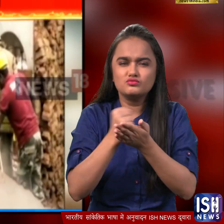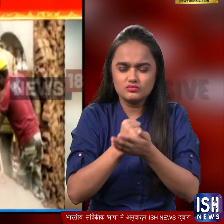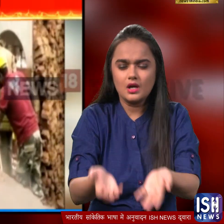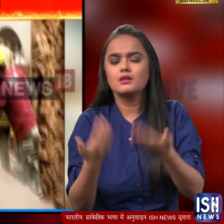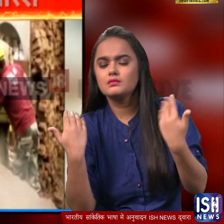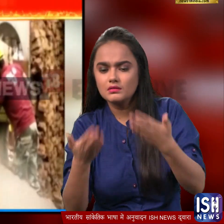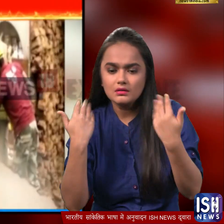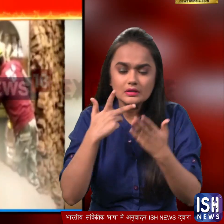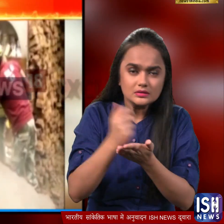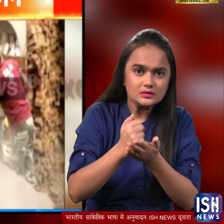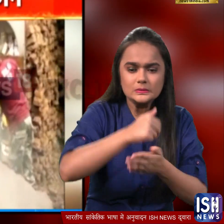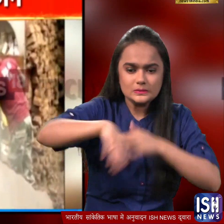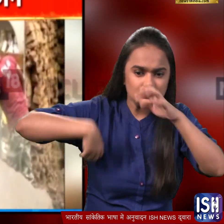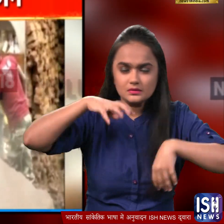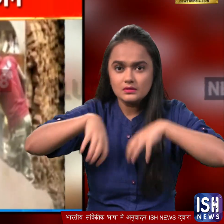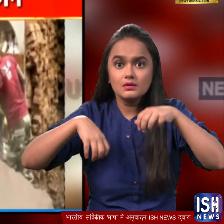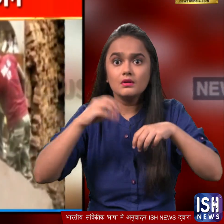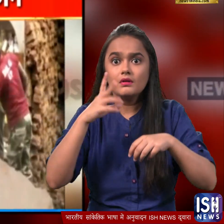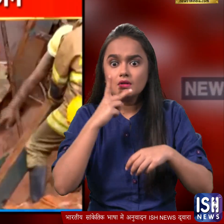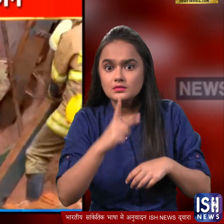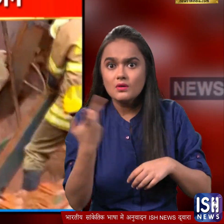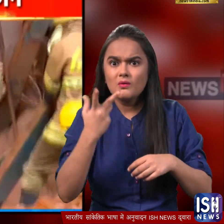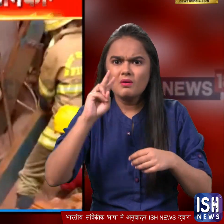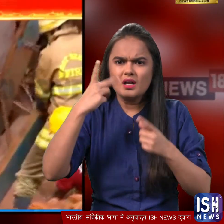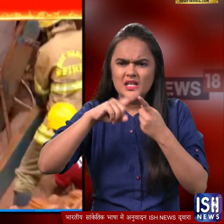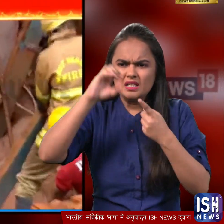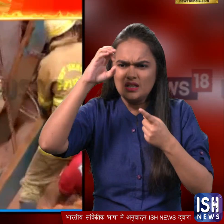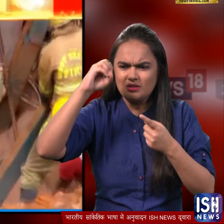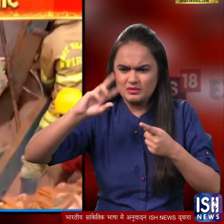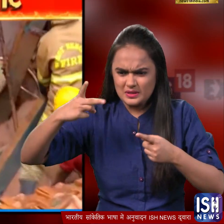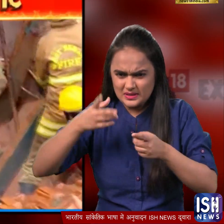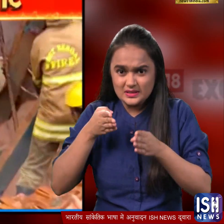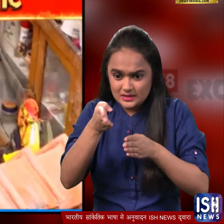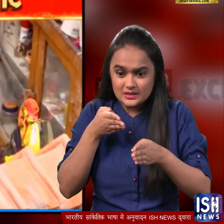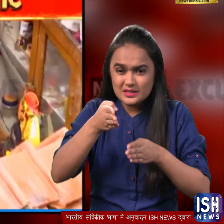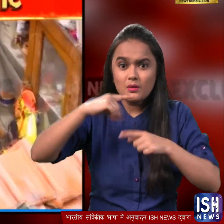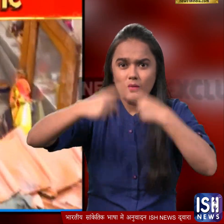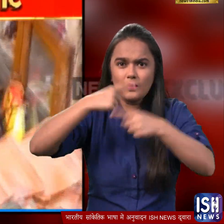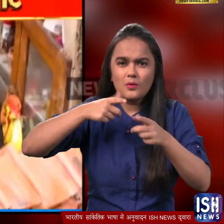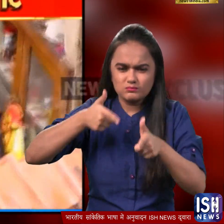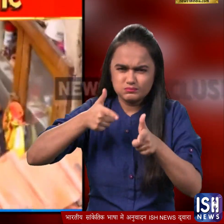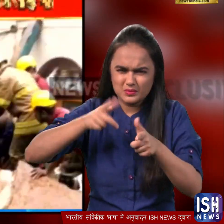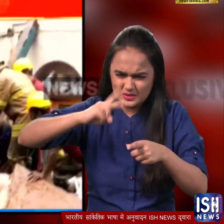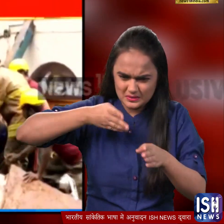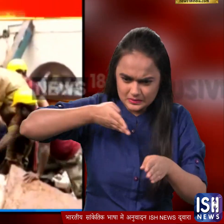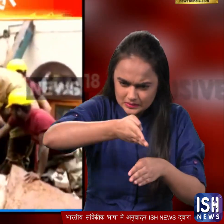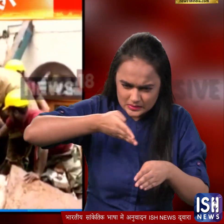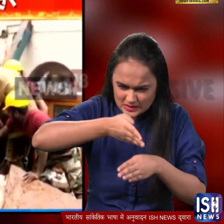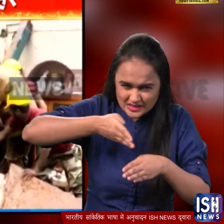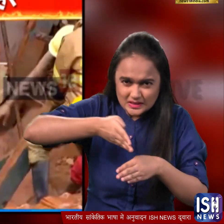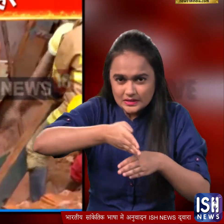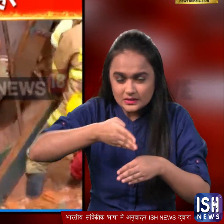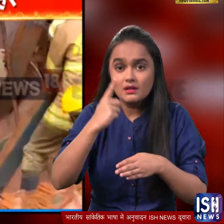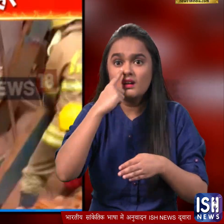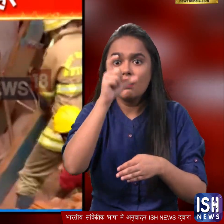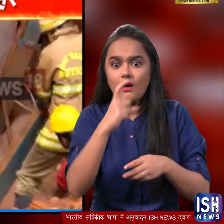हादसे के बाद की जो तस्वीर सामने आई उसमें राहत के काम में लगे लोग इलेक्ट्रिक आरी की मदद से मलबे को काटकर एक महिला को बचाते नजर